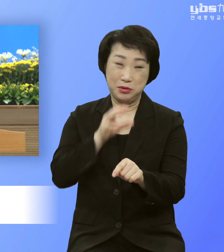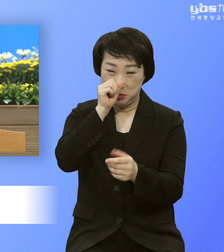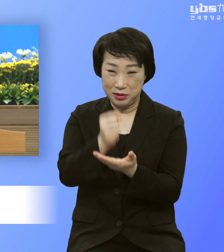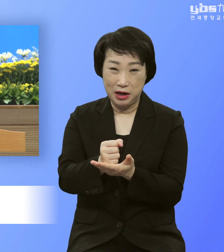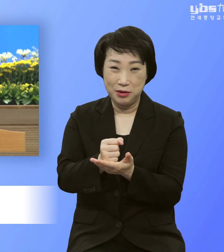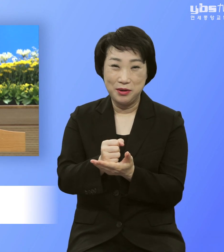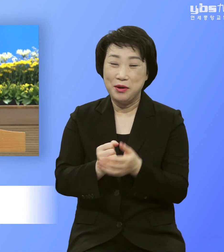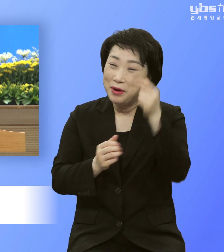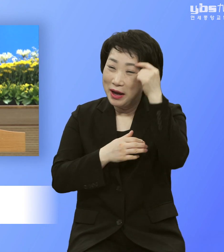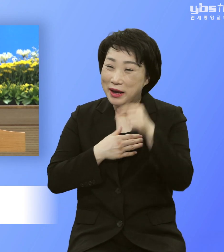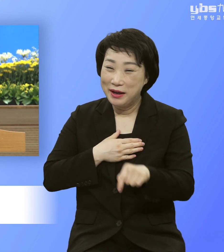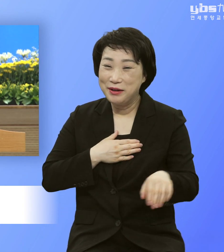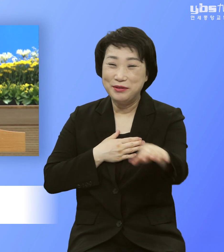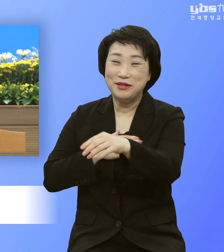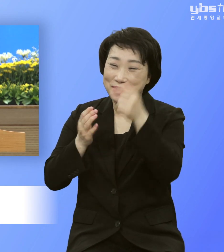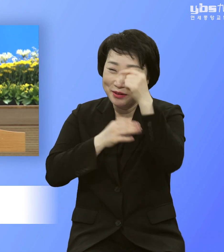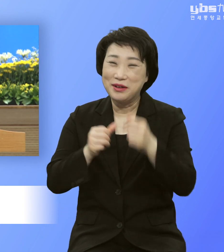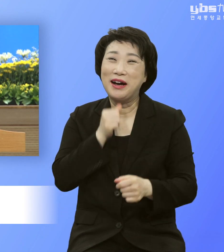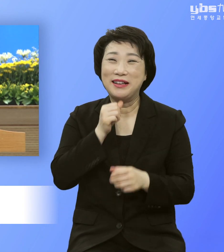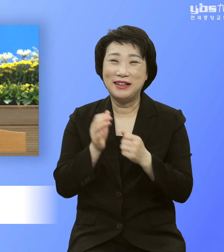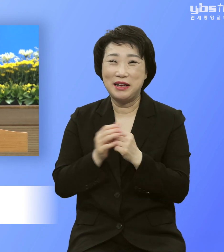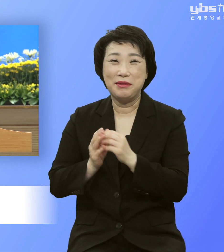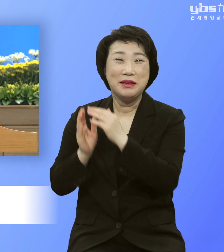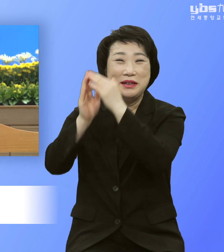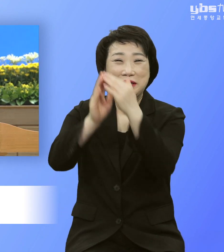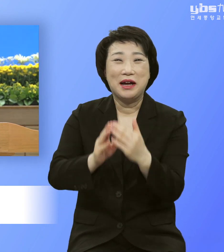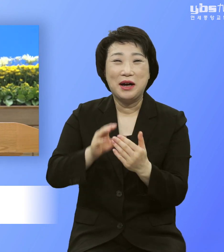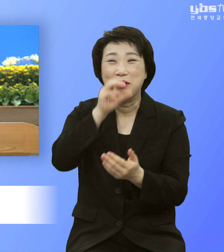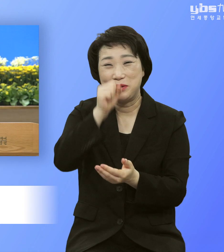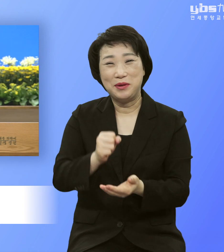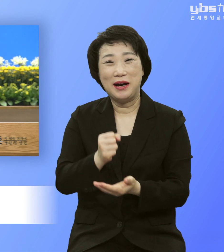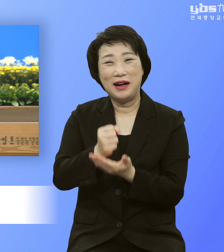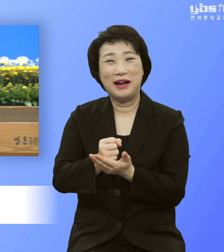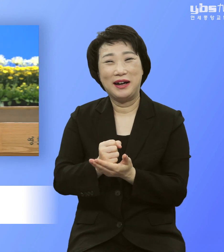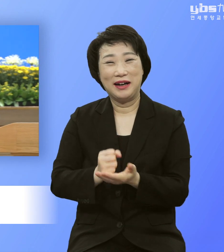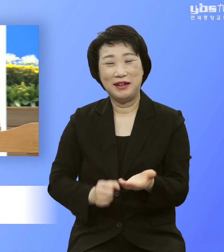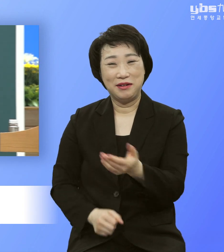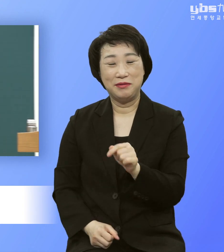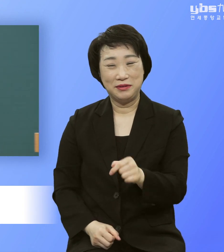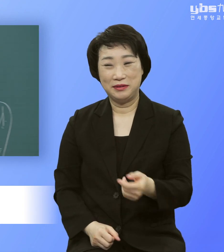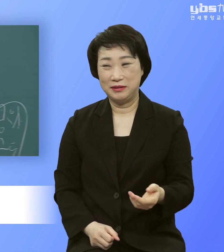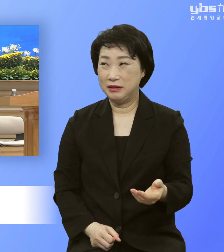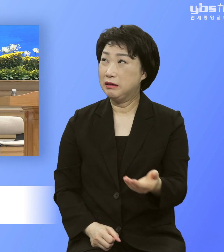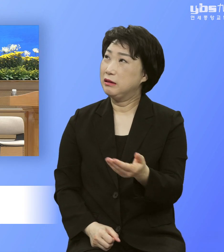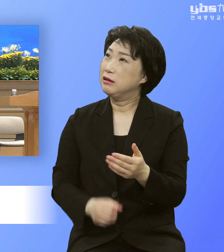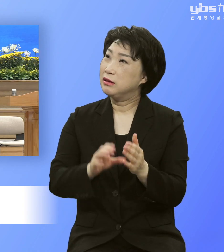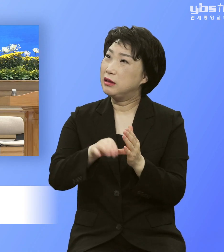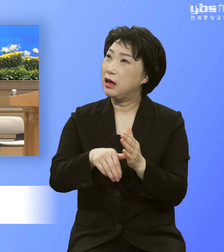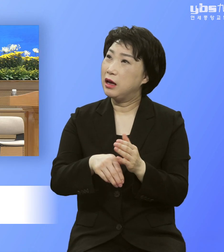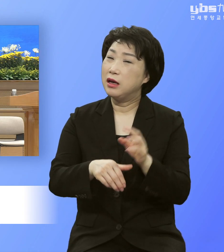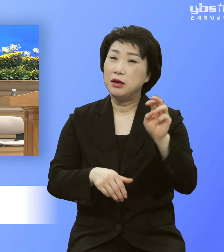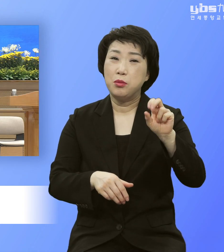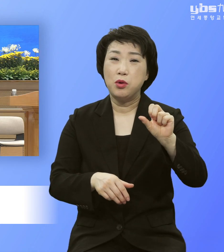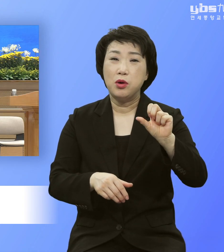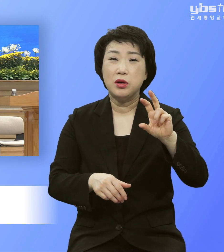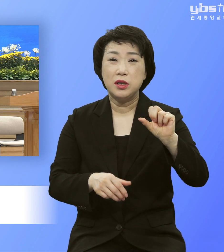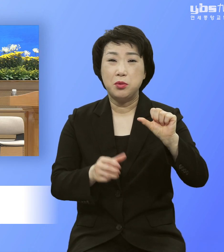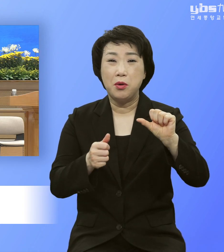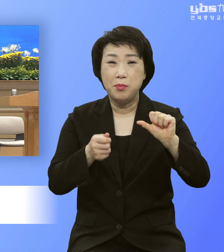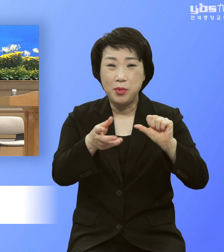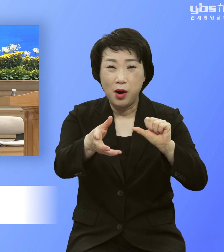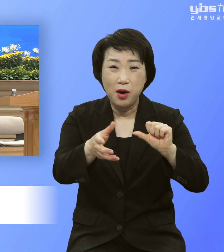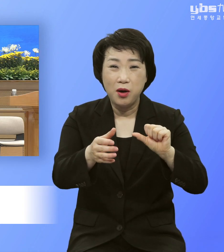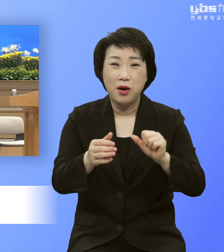이사 오기가 제일 좋아. 이사 오기가. 그때 여기 뭐 여러분 아다시피 25평